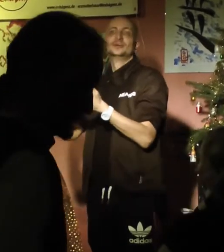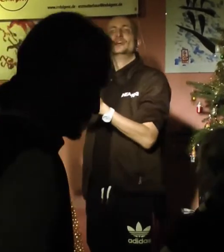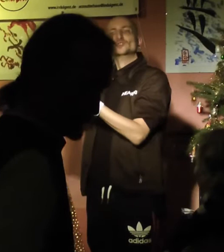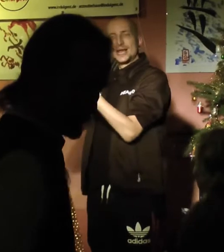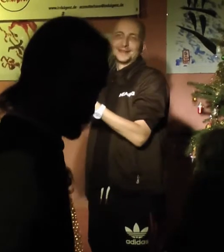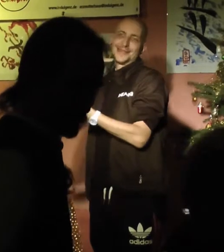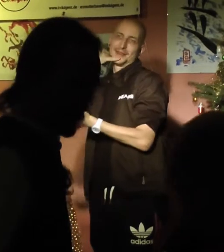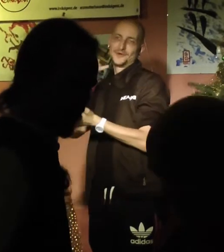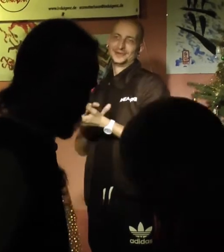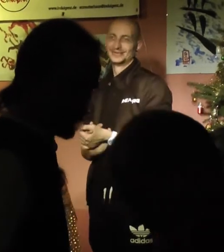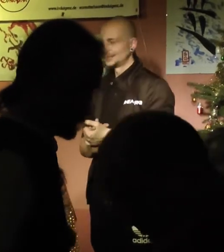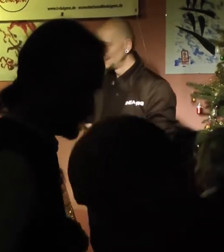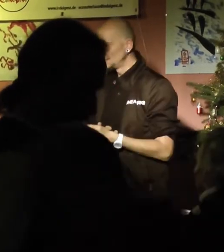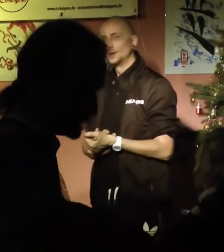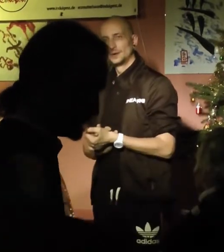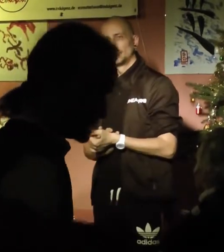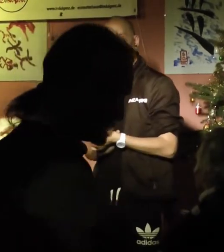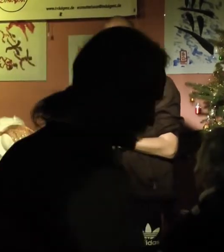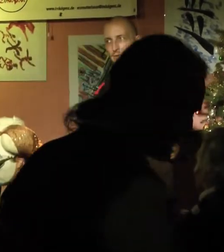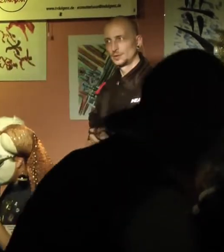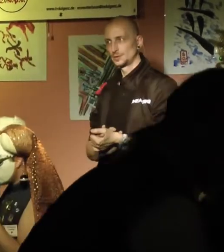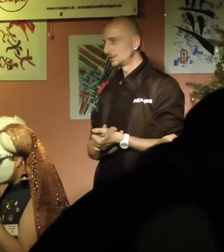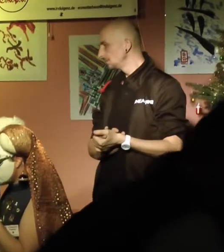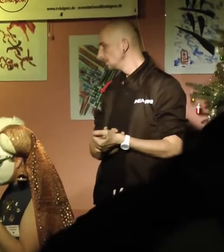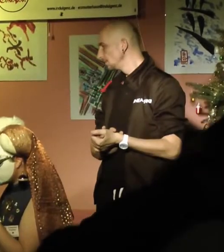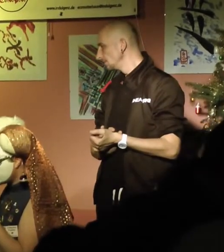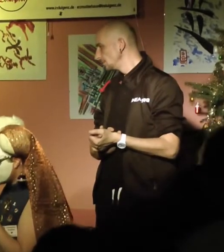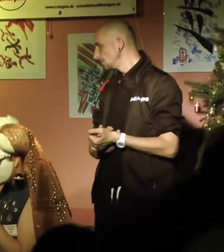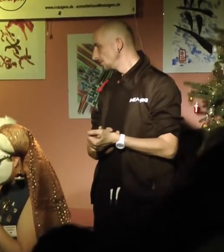Nee, macht ja nichts. Aber jetzt hast du eine Nebenstelle. Also, ne?